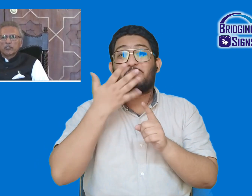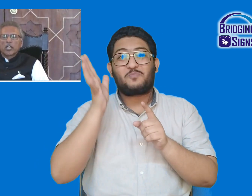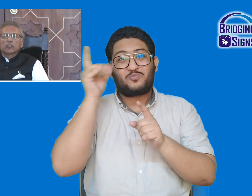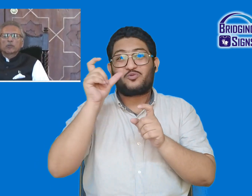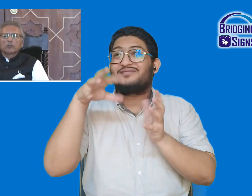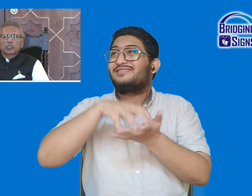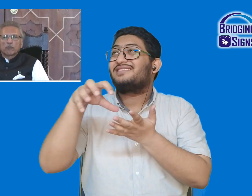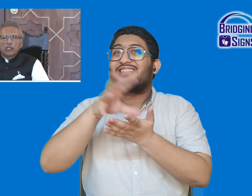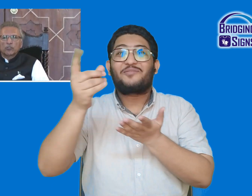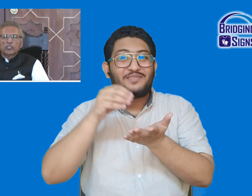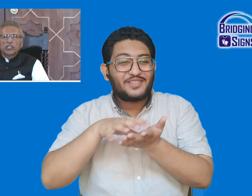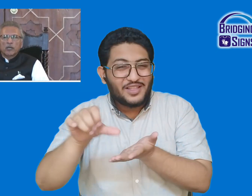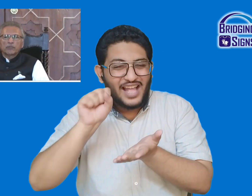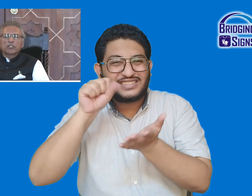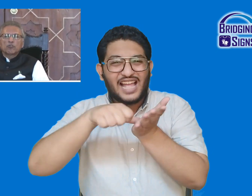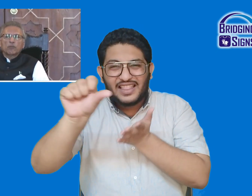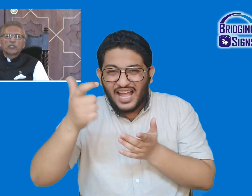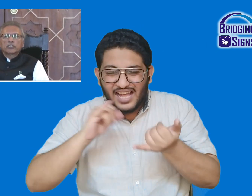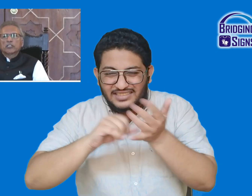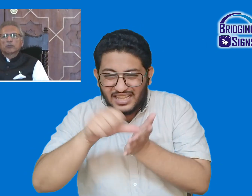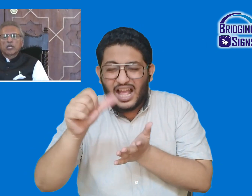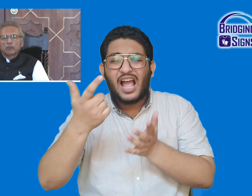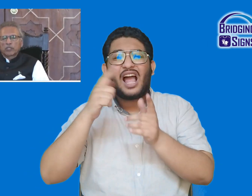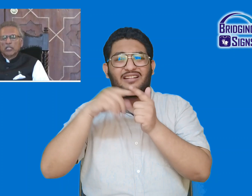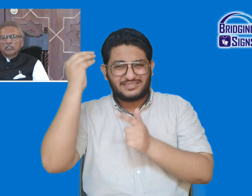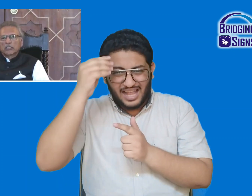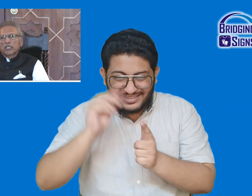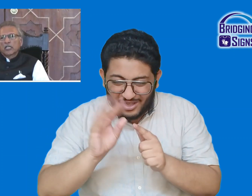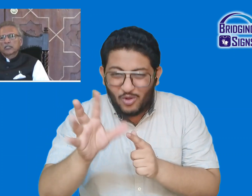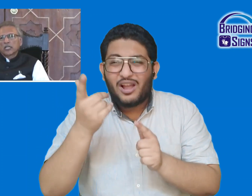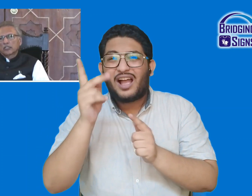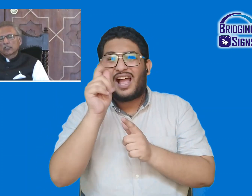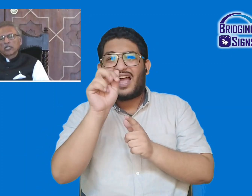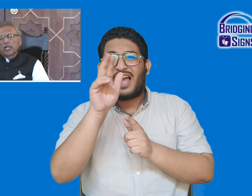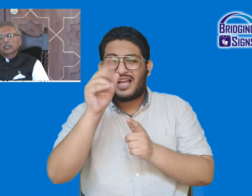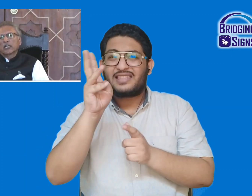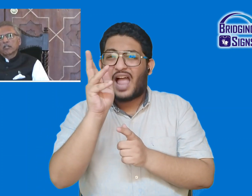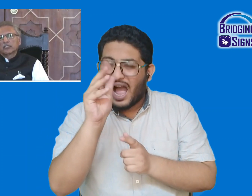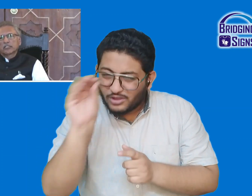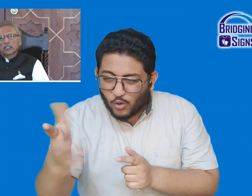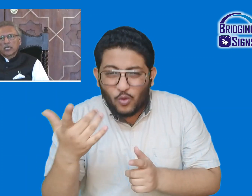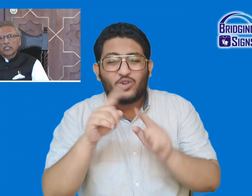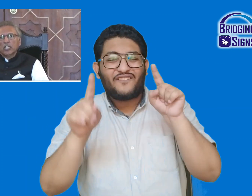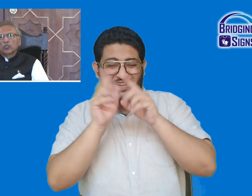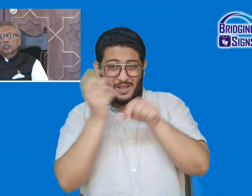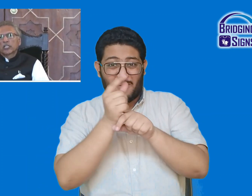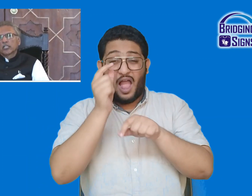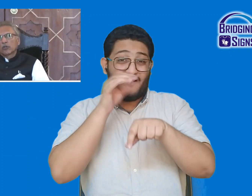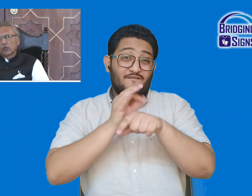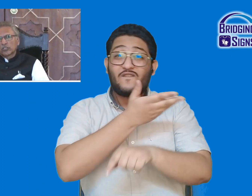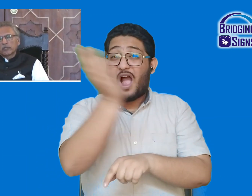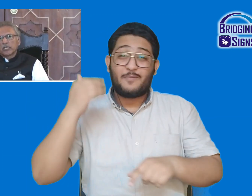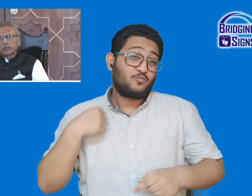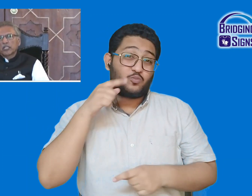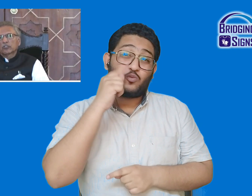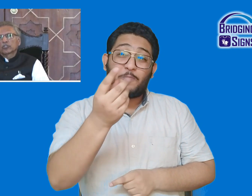انہی بنیادوں پر، مسلمانوں کی اپنی کوآپریشن کی بنیاد پر صدقات، زکوٰۃ اور خیرات کے حوالے سے چلتا ہے۔ اس کے اندر